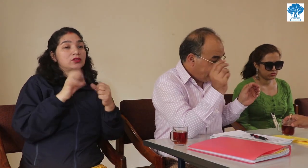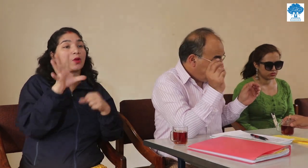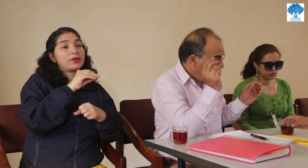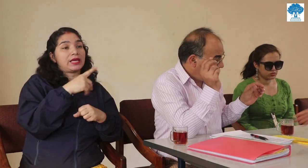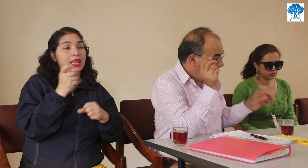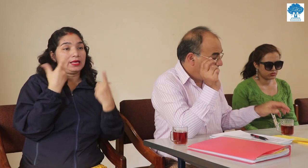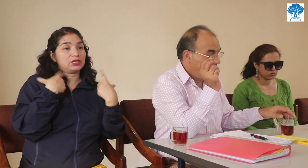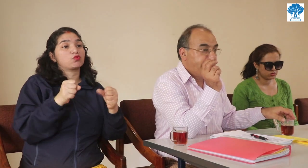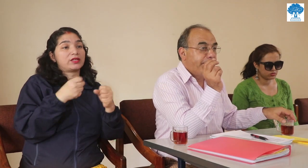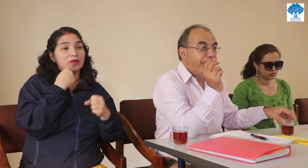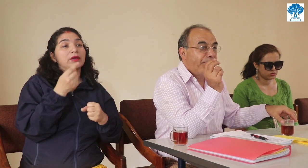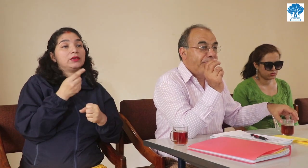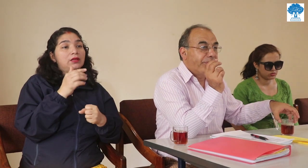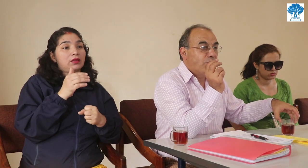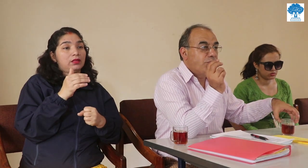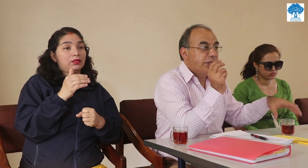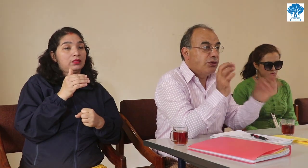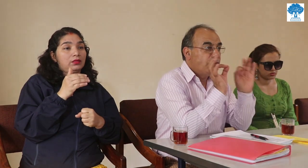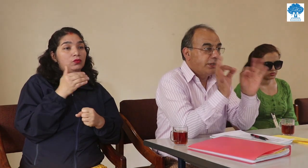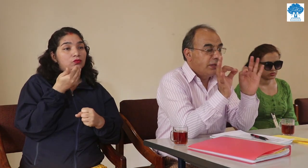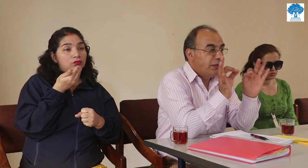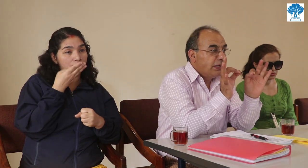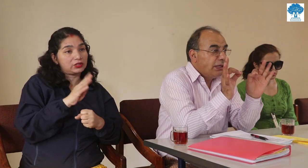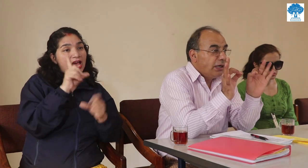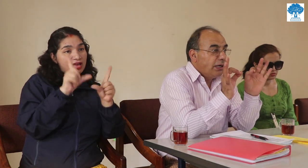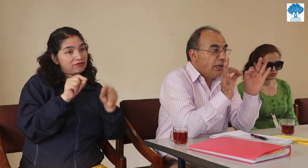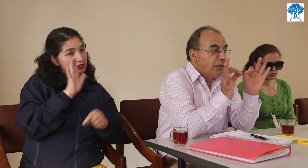भन्ने चिज चाहिँ एचिभ हुनु चाहिँ जरुरी छ.